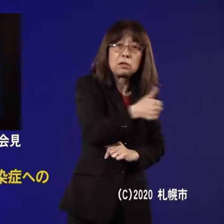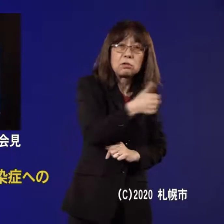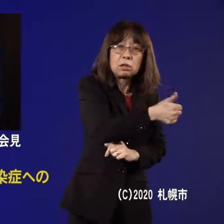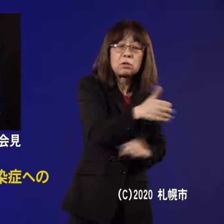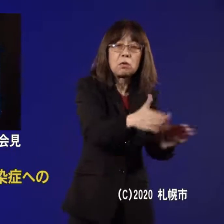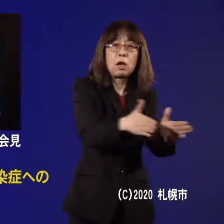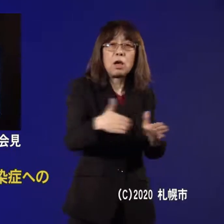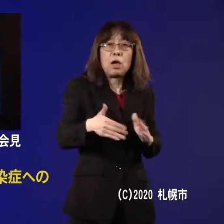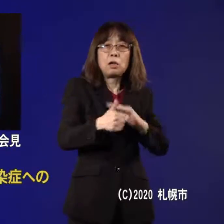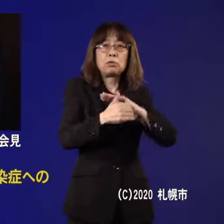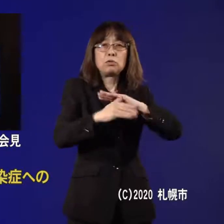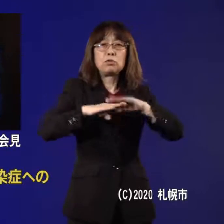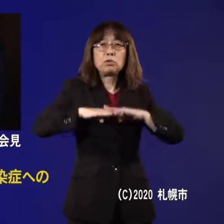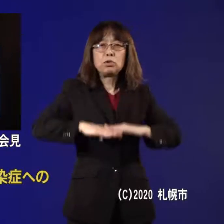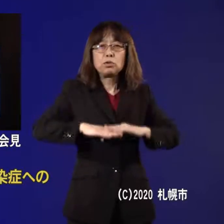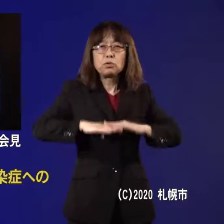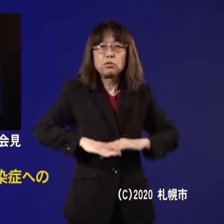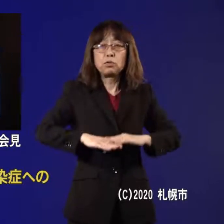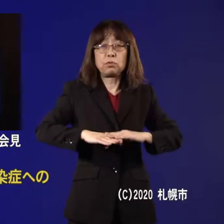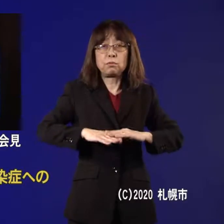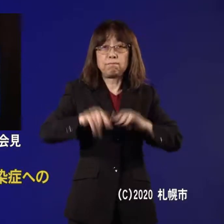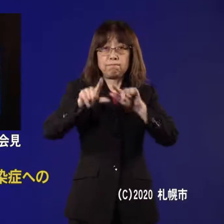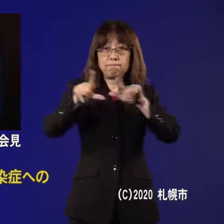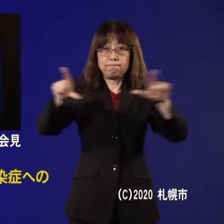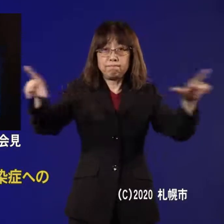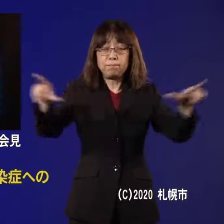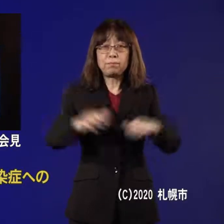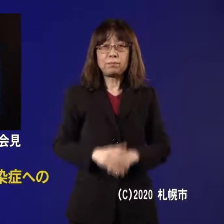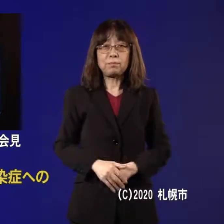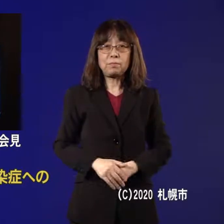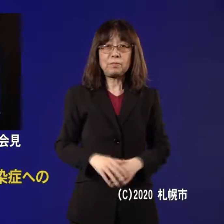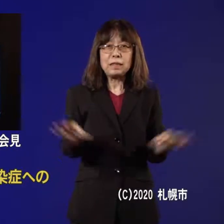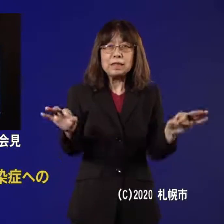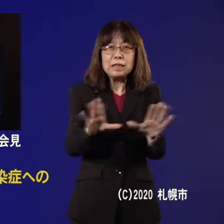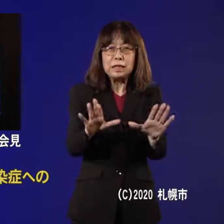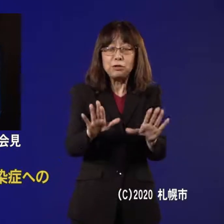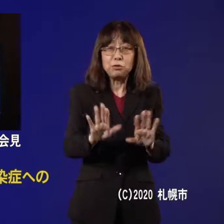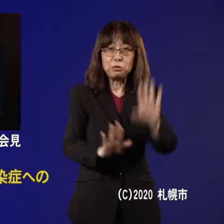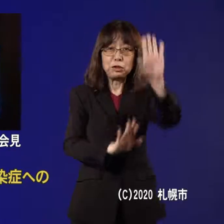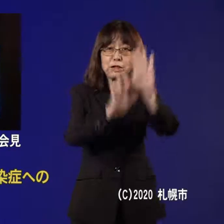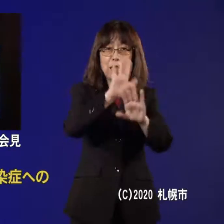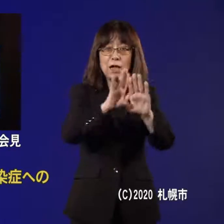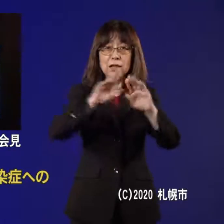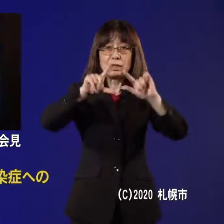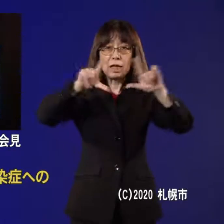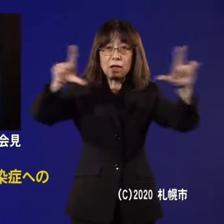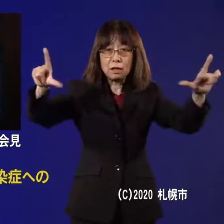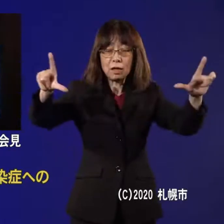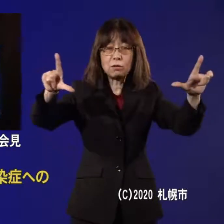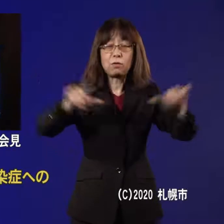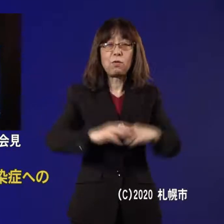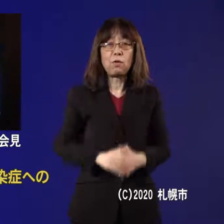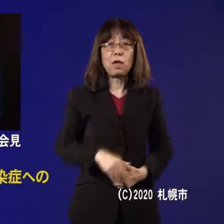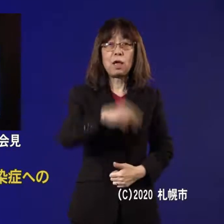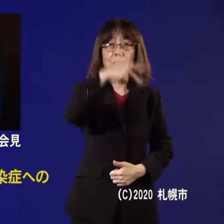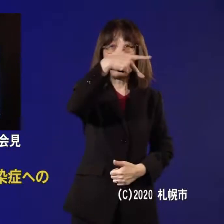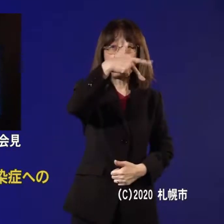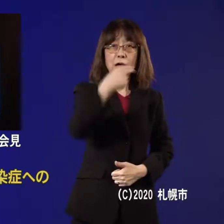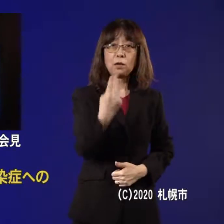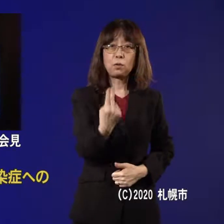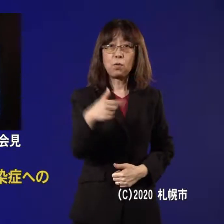は今緊急事態宣言の対象エリアとなっている7都府県以外